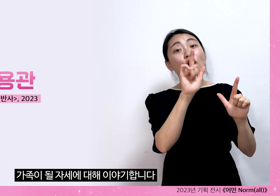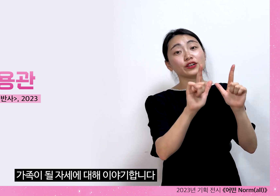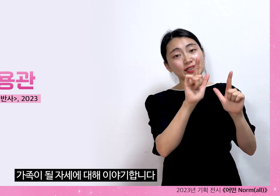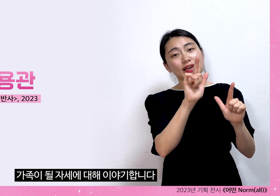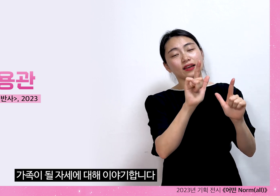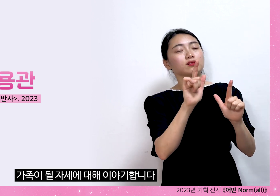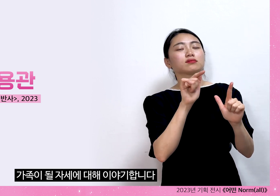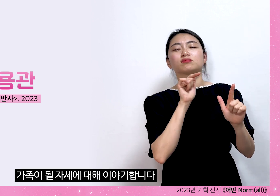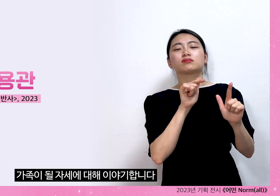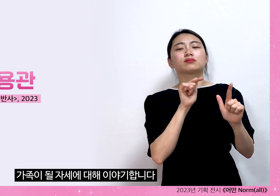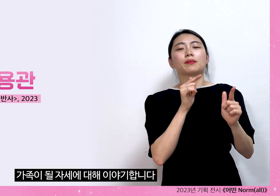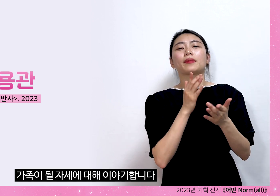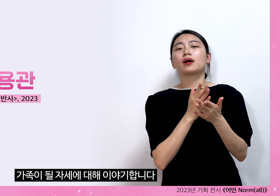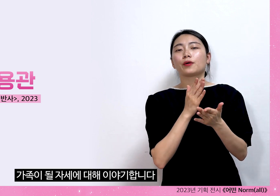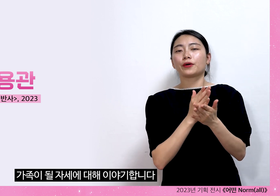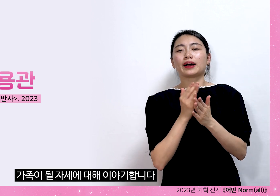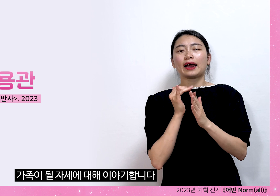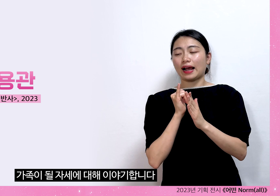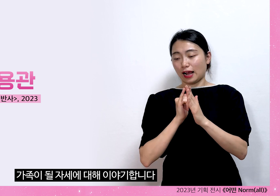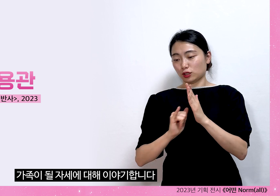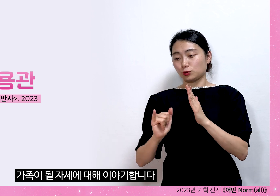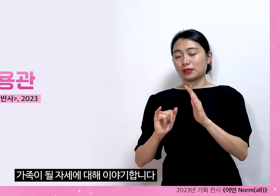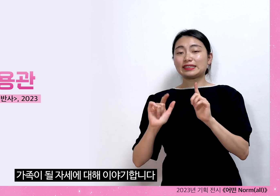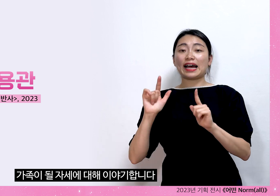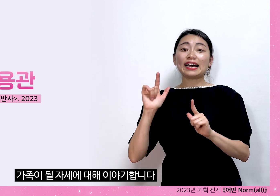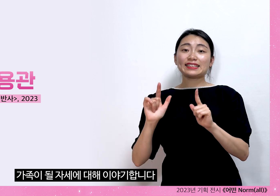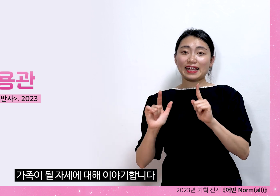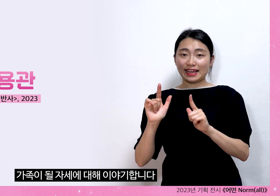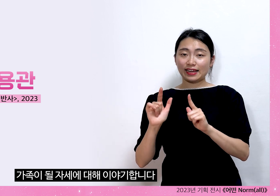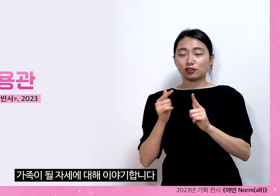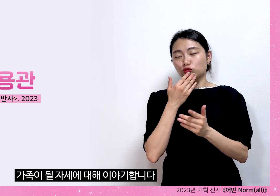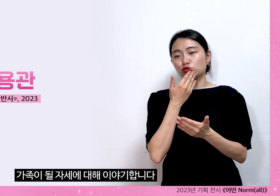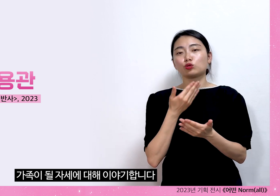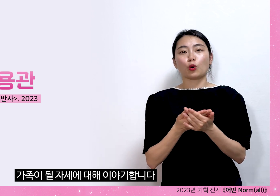가족이 될 자세에 대해 이야기합니다.